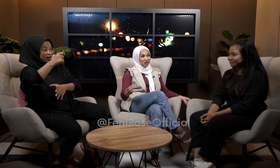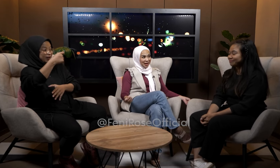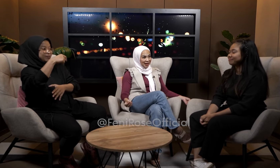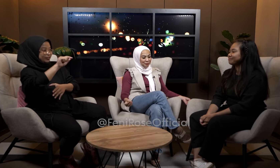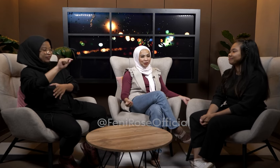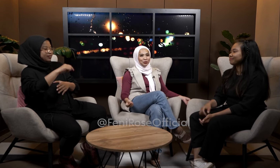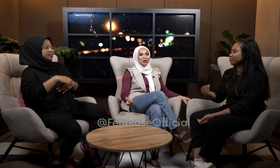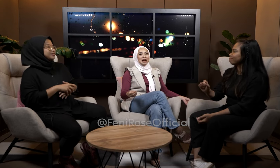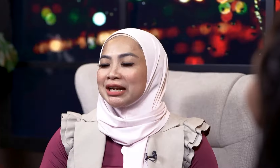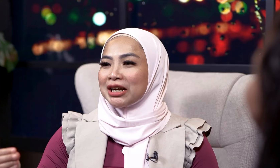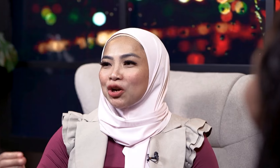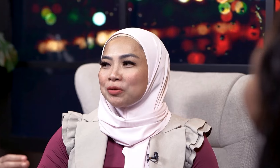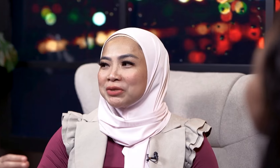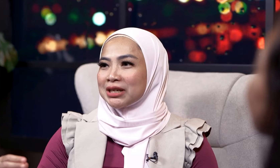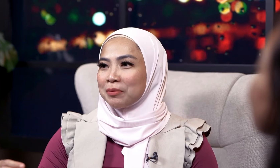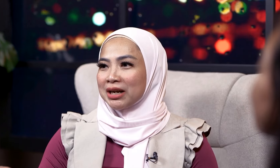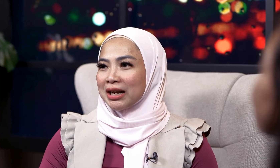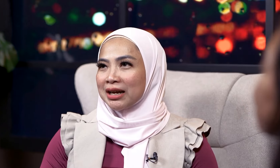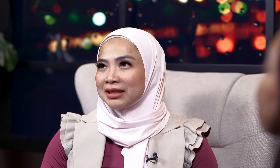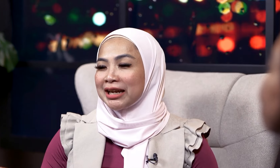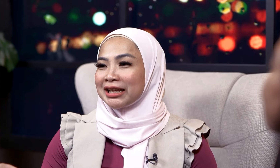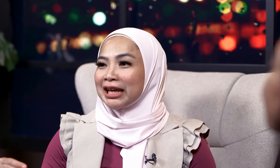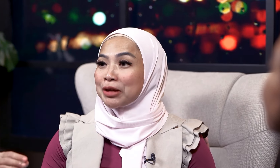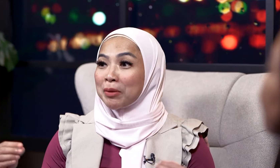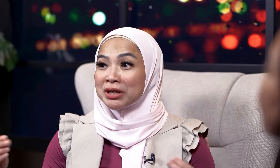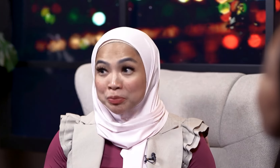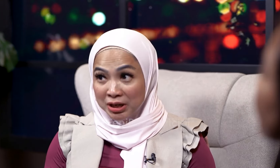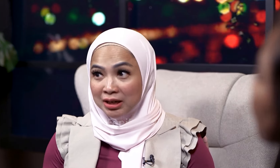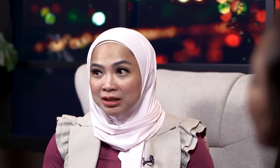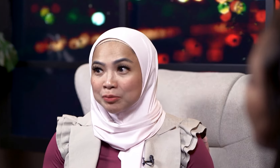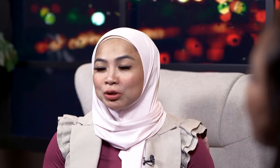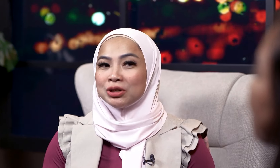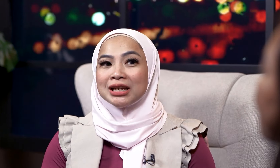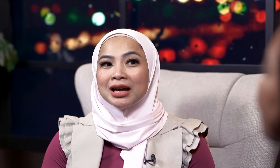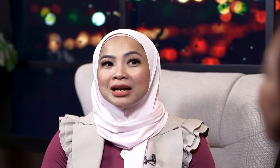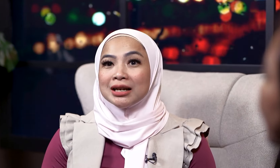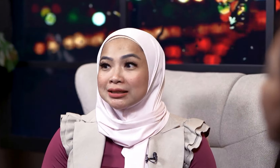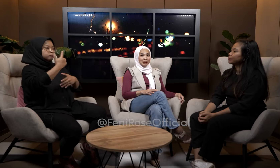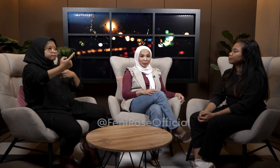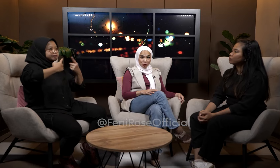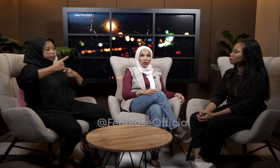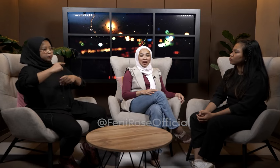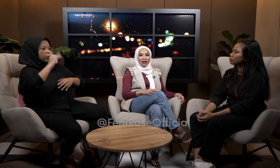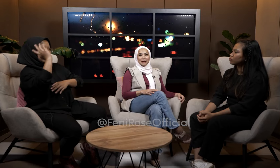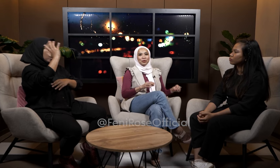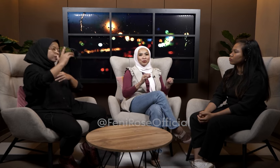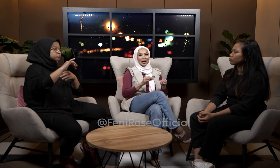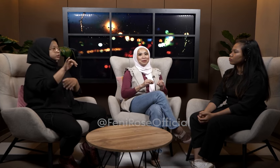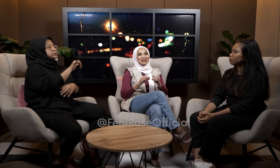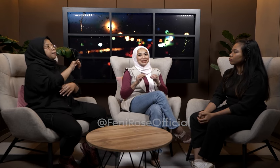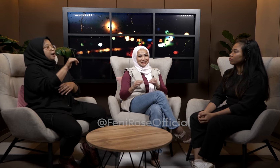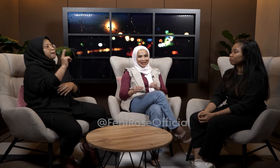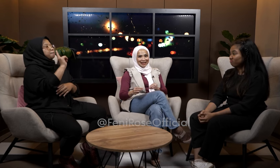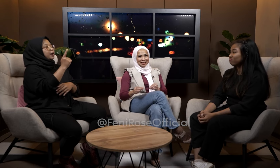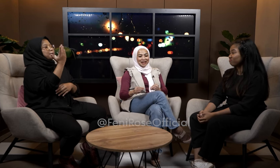isyarat gitu Dan kalau bicara mengenai teknik-teknik public speaking sebetulnya ya Sama juga mengunakan bahasa isyarat